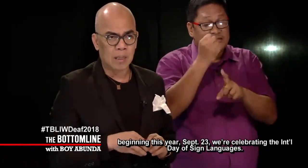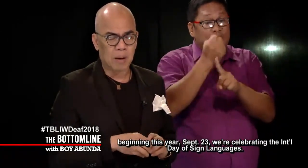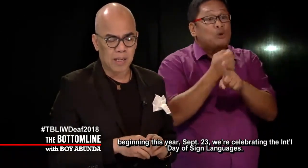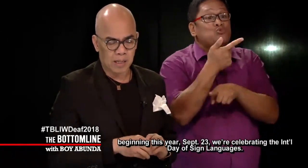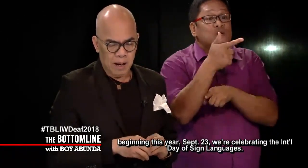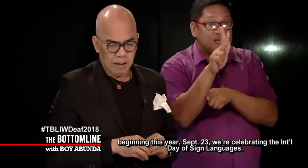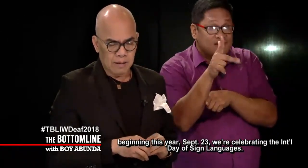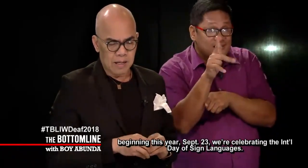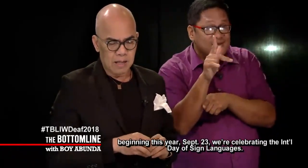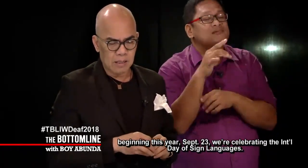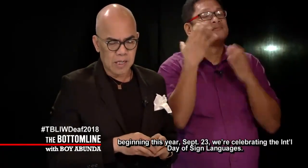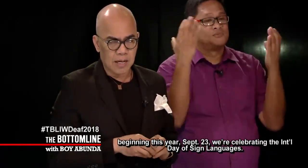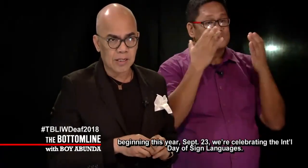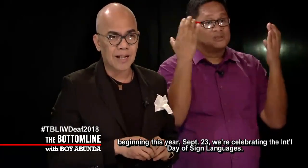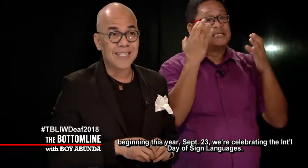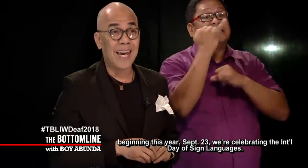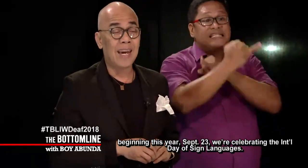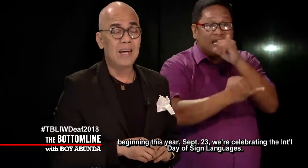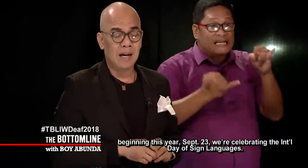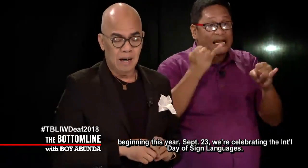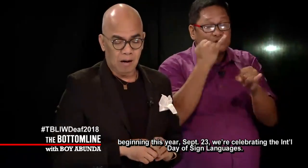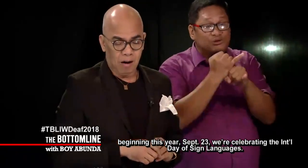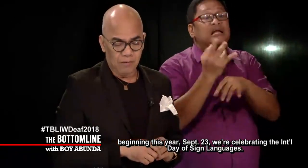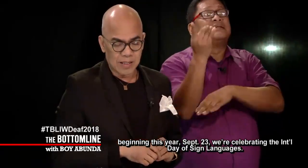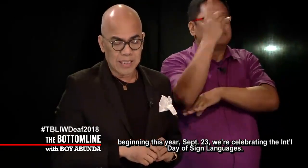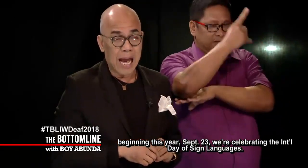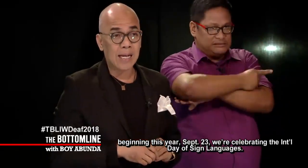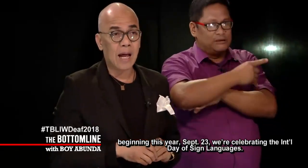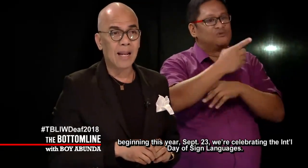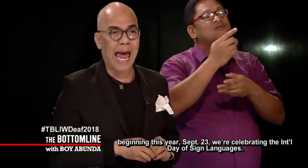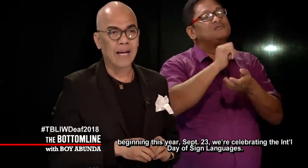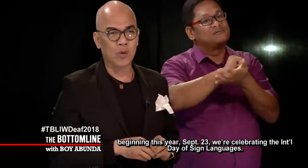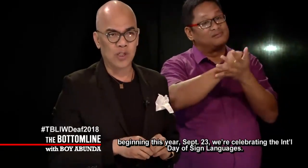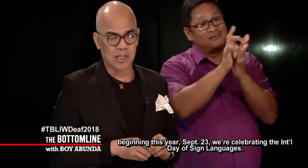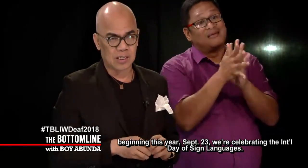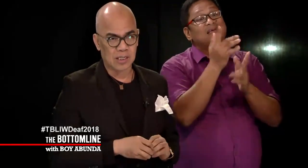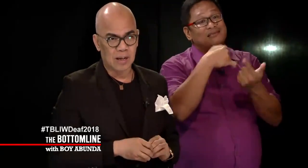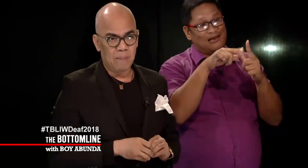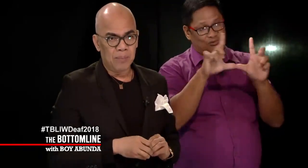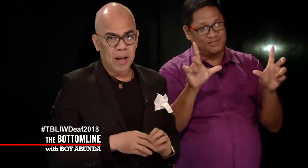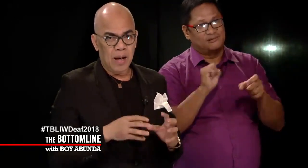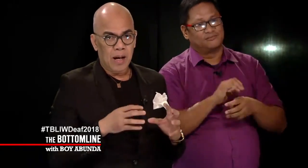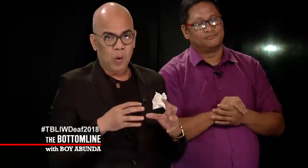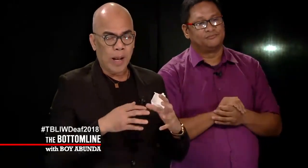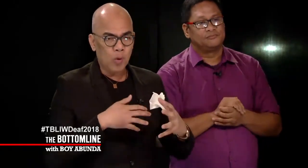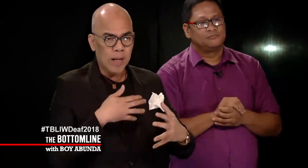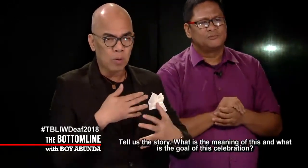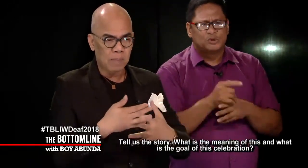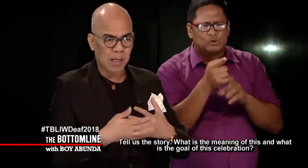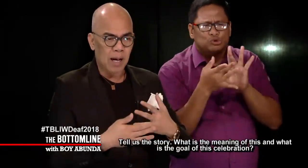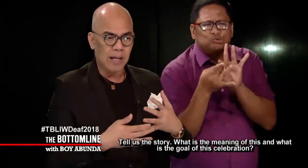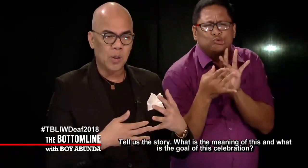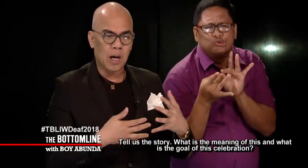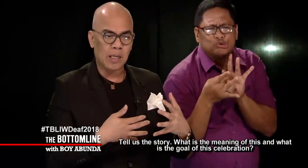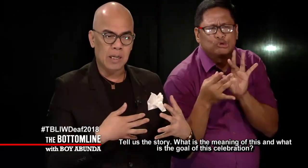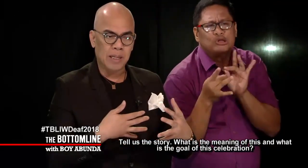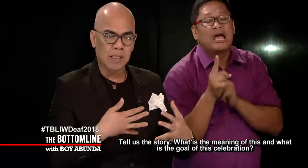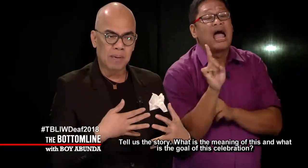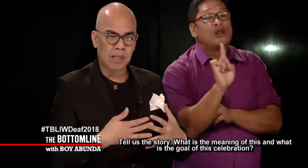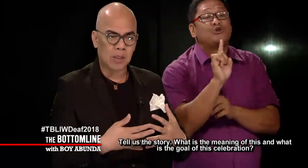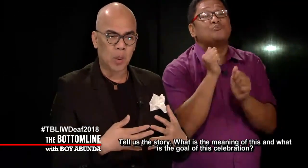we're celebrating the International Day of Sign Languages. Kwentuhan mo kami ano